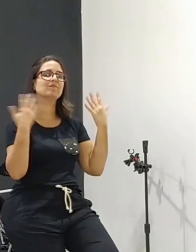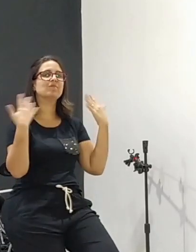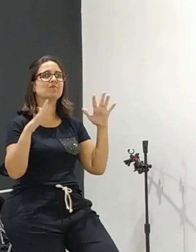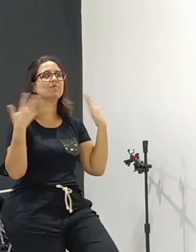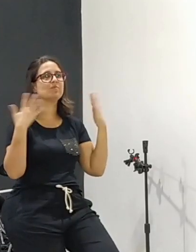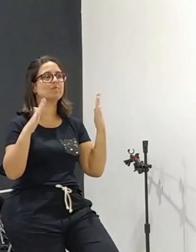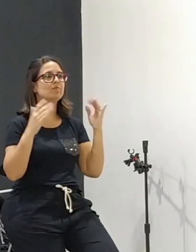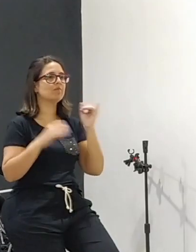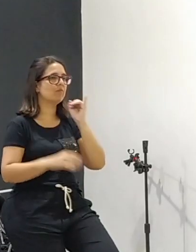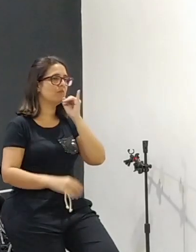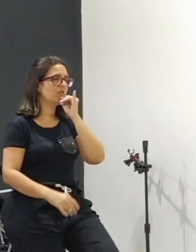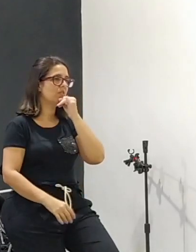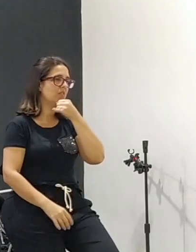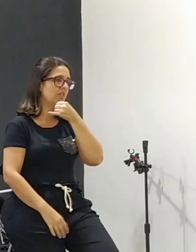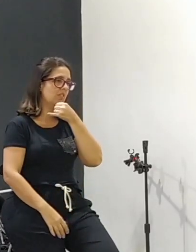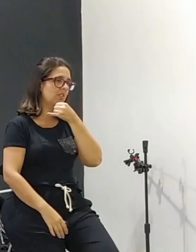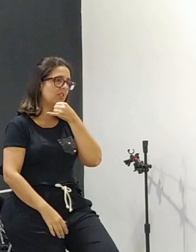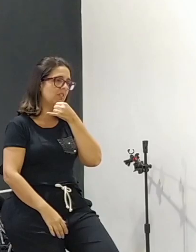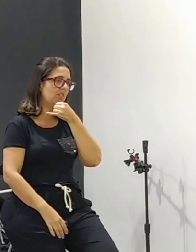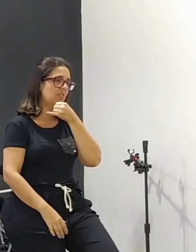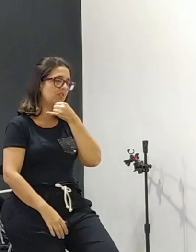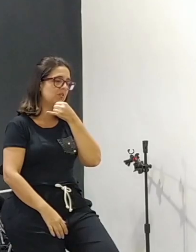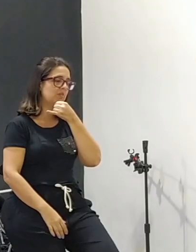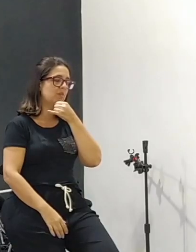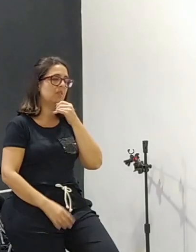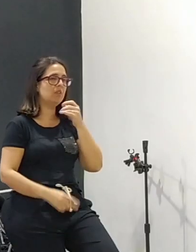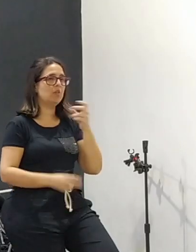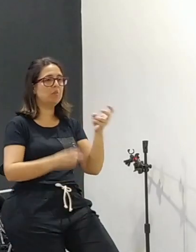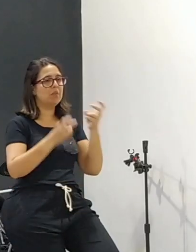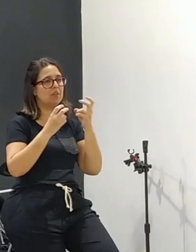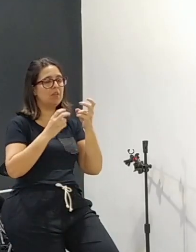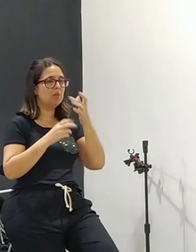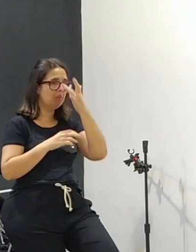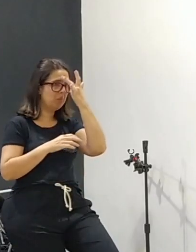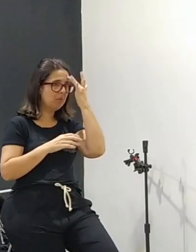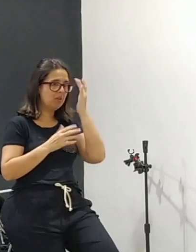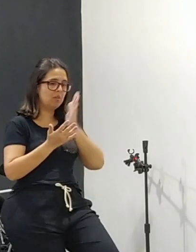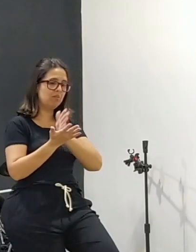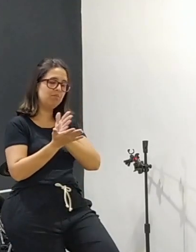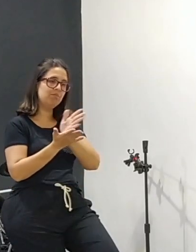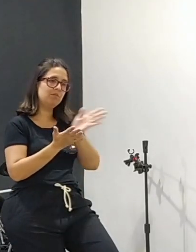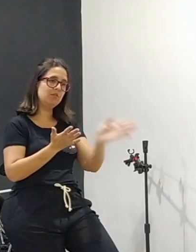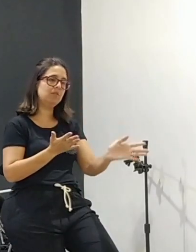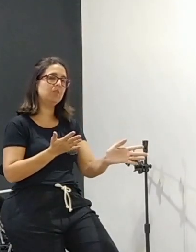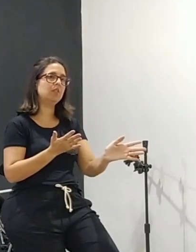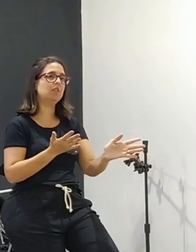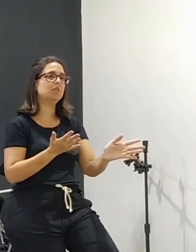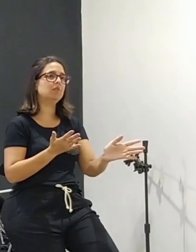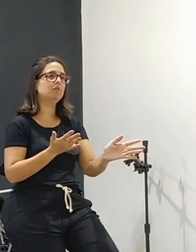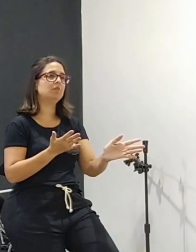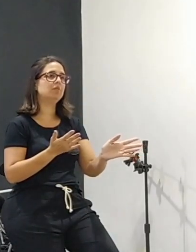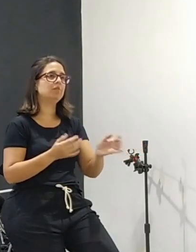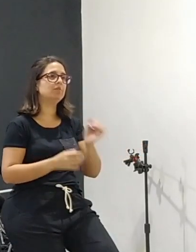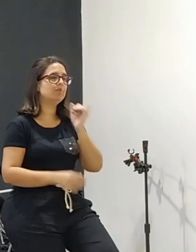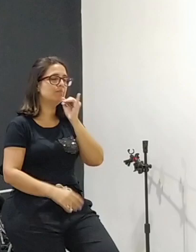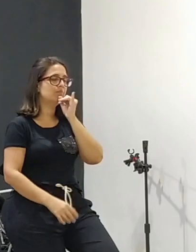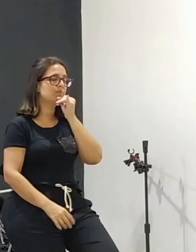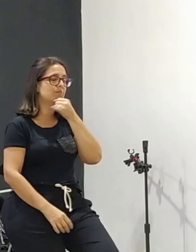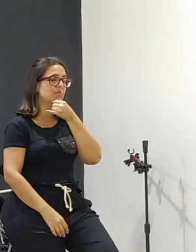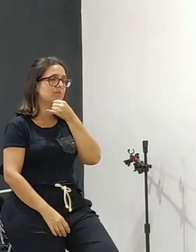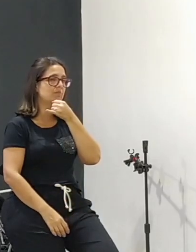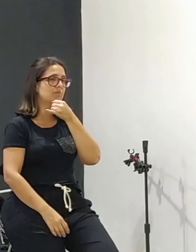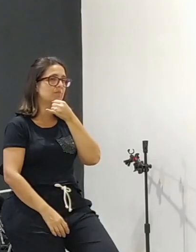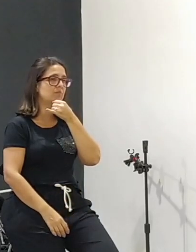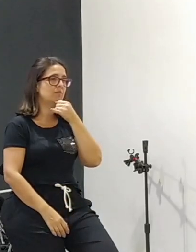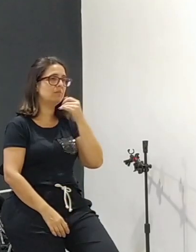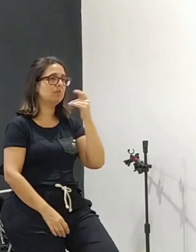Como eu fico triste quando eu vejo alguém voltando para trás. Eu falo, puxa vida. Como eu fico triste. E